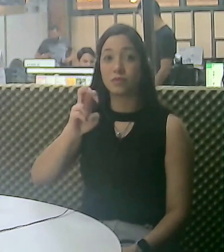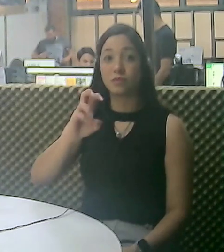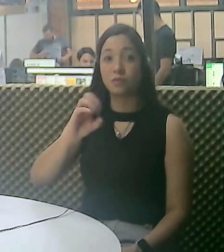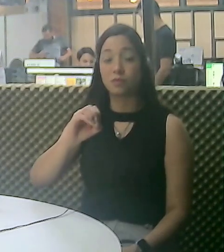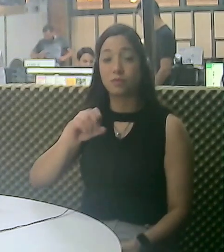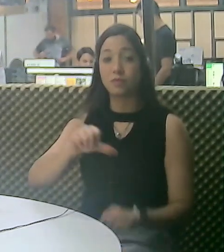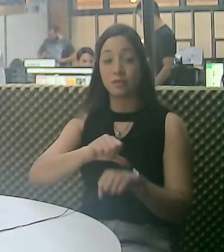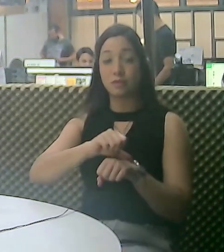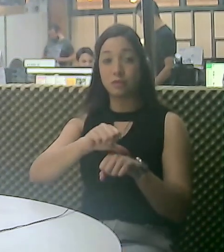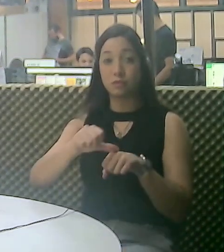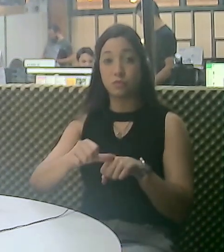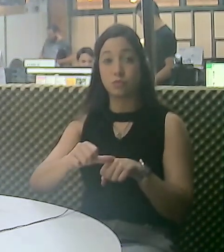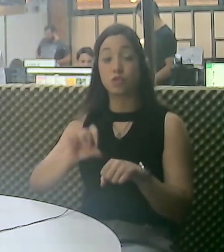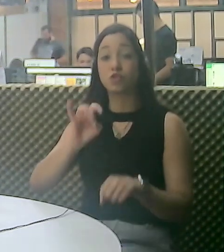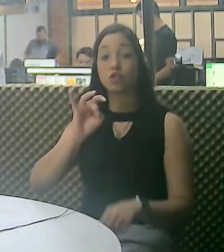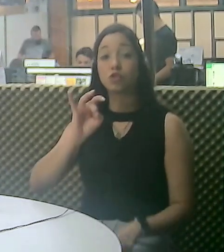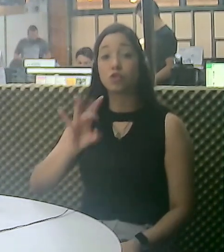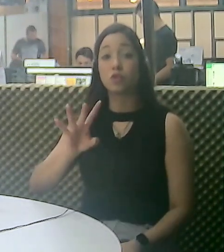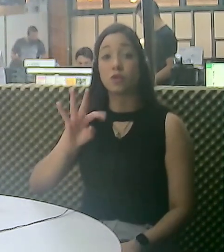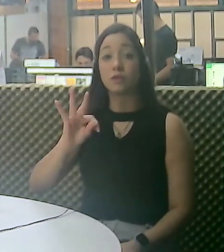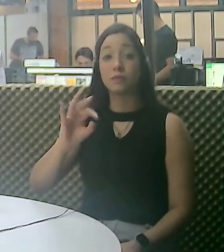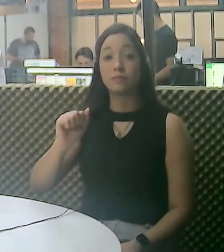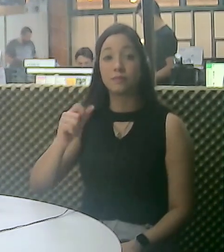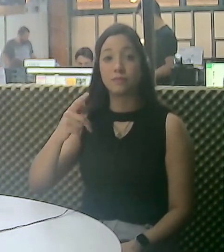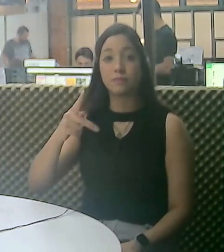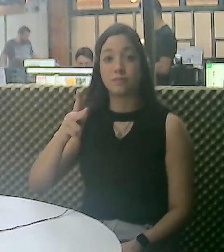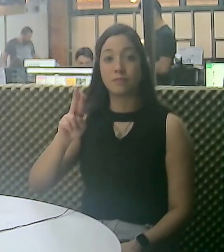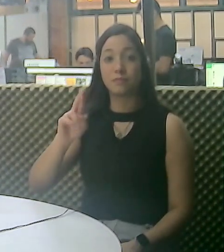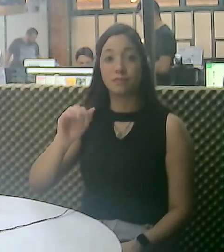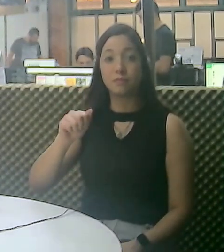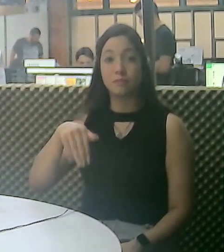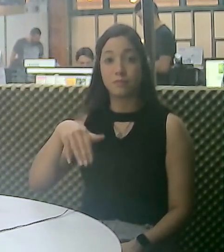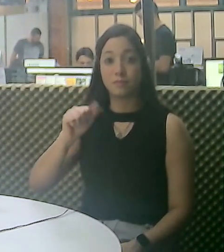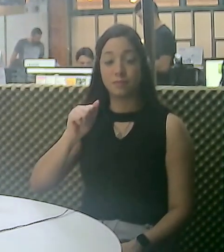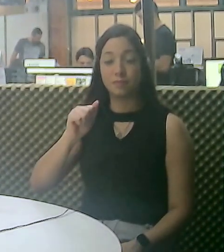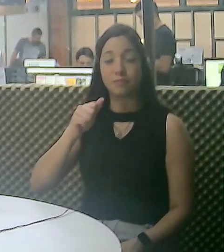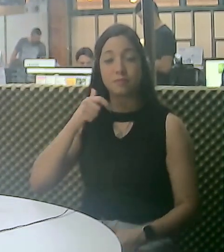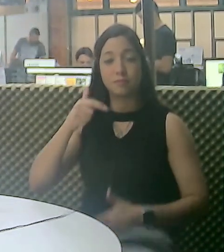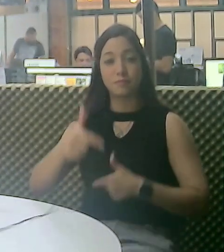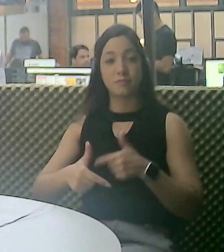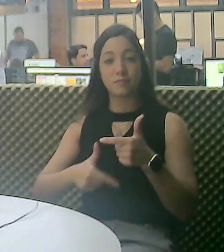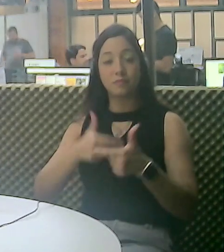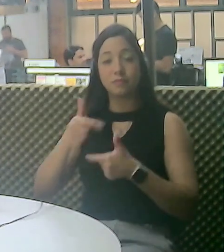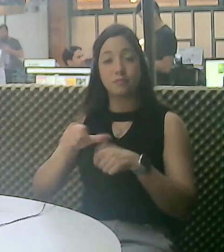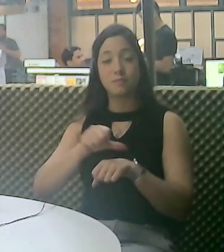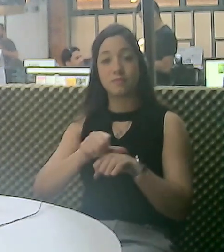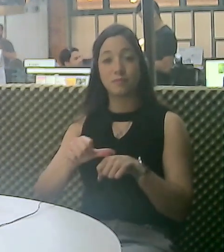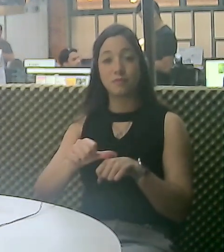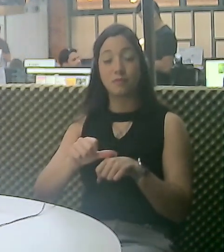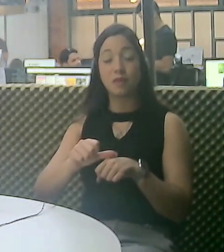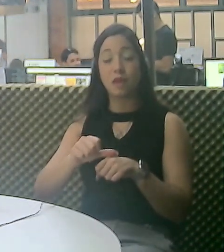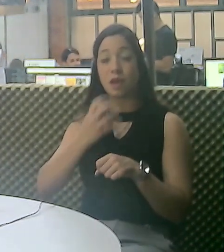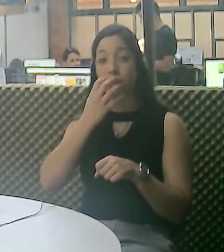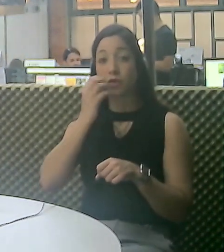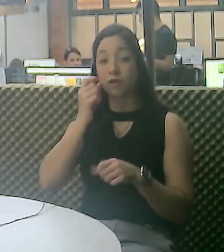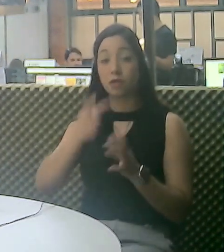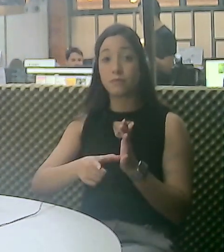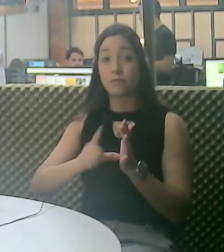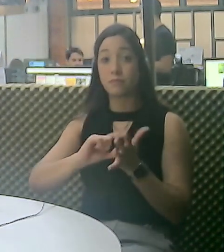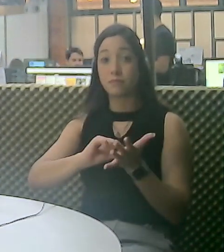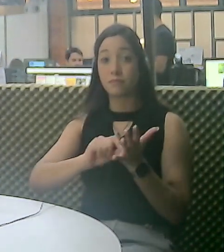150 procedimentos apenas no Itapuirama. O serviço é realizado em animais já cadastrados